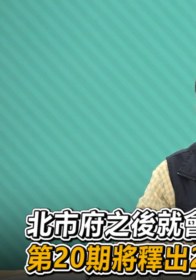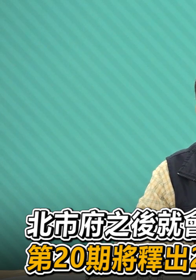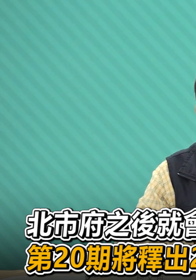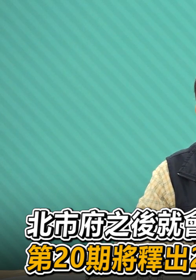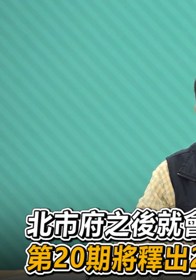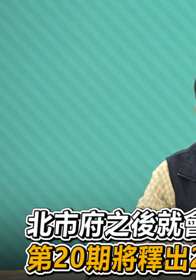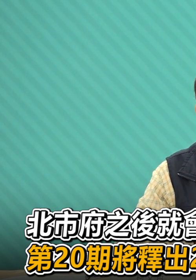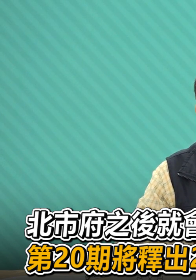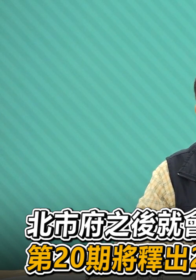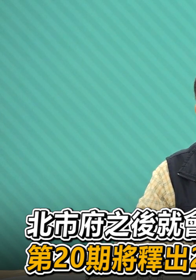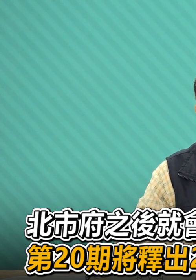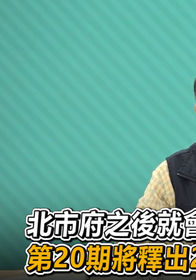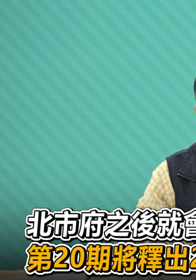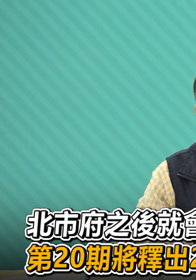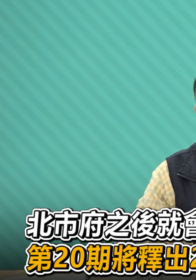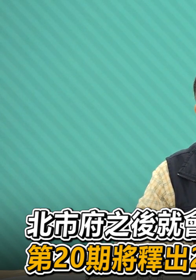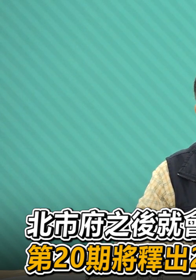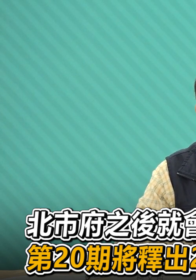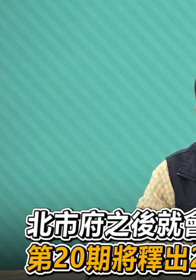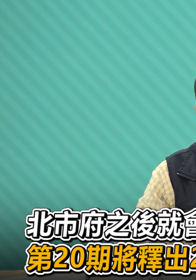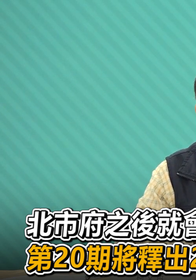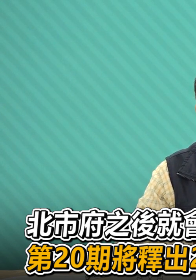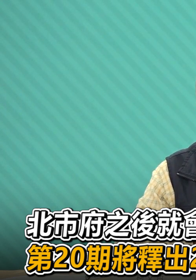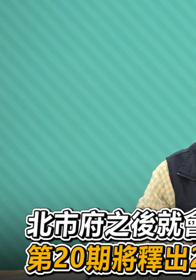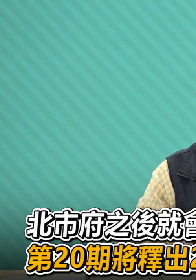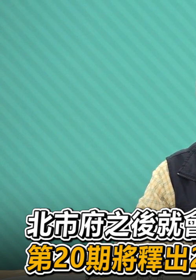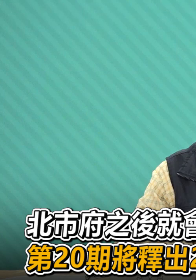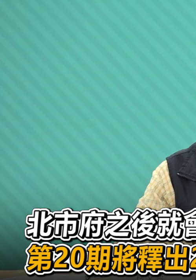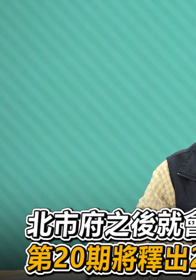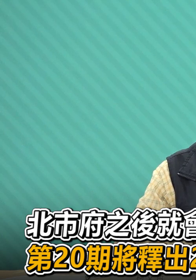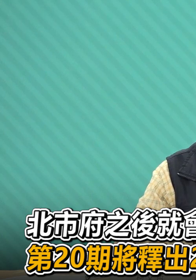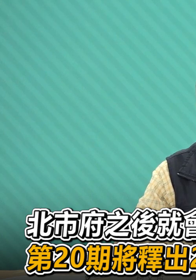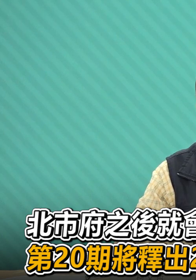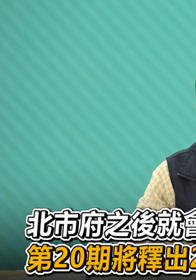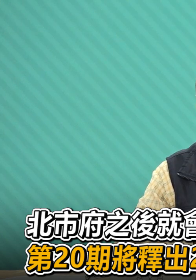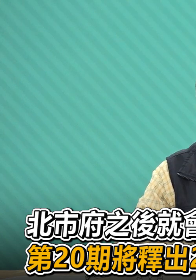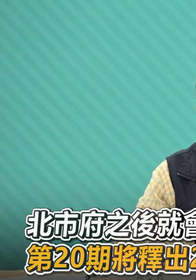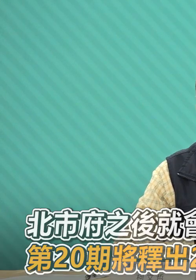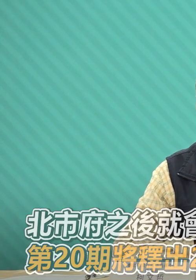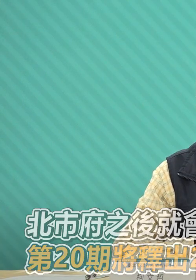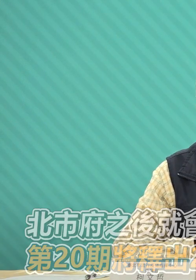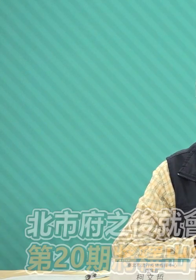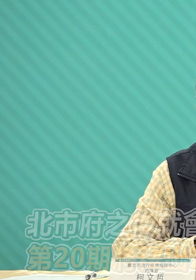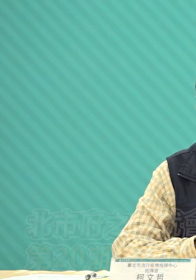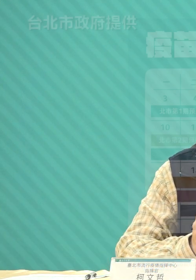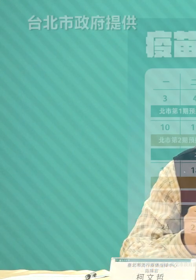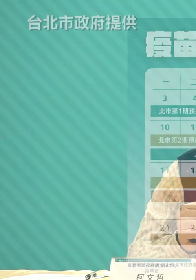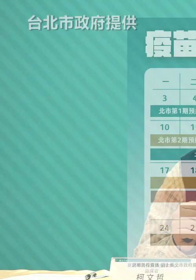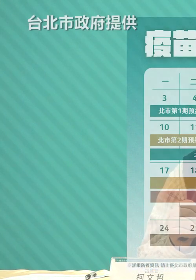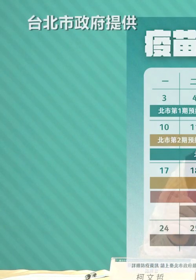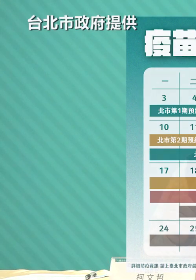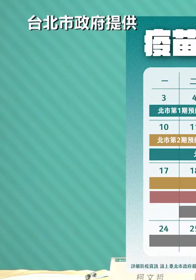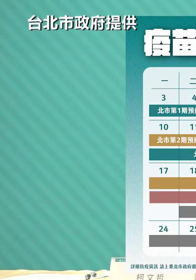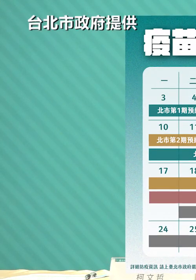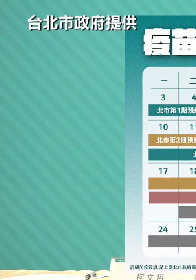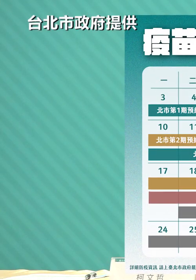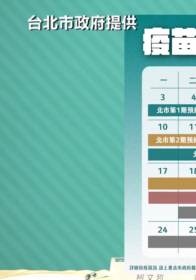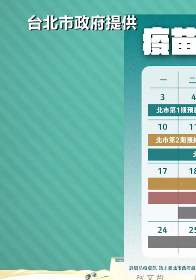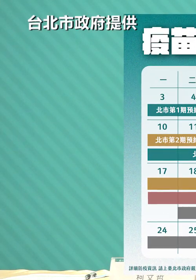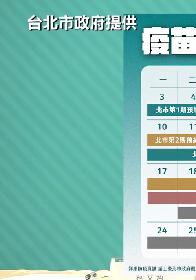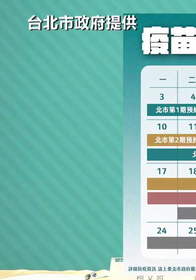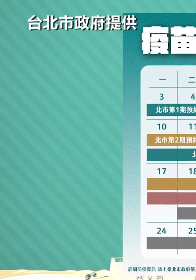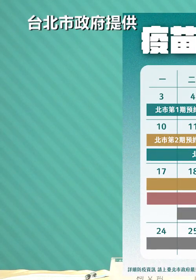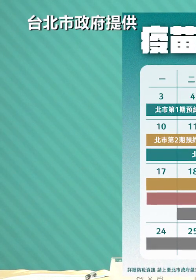那24号开始我们就要注射的，我们全部并入中央。我们大概台北市大概会提